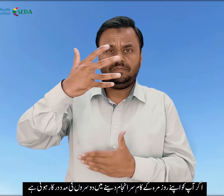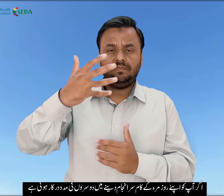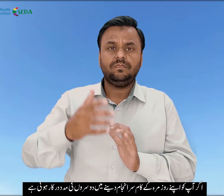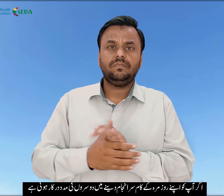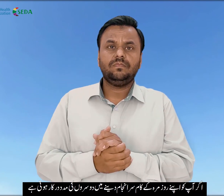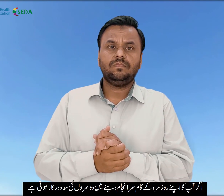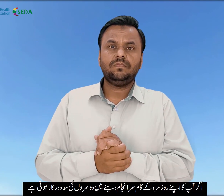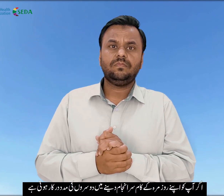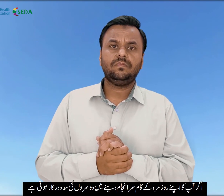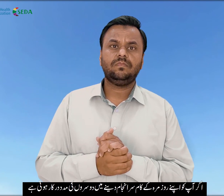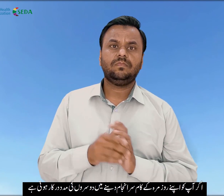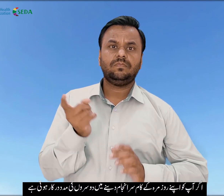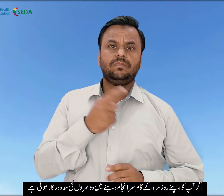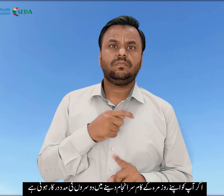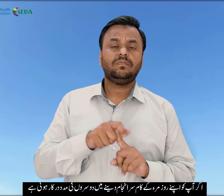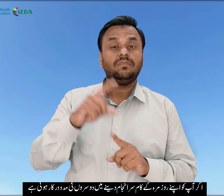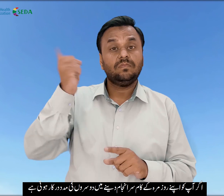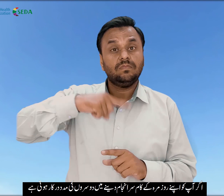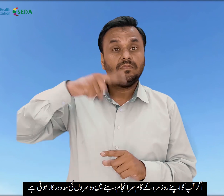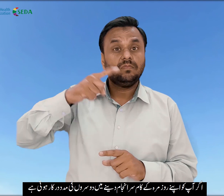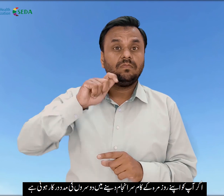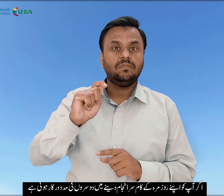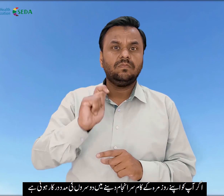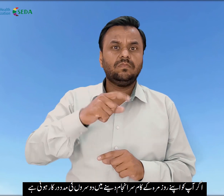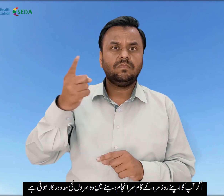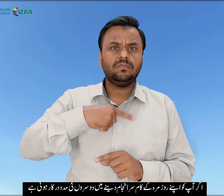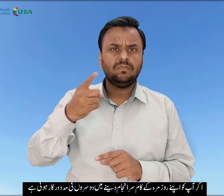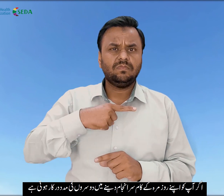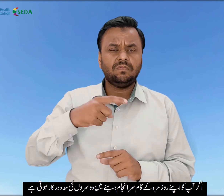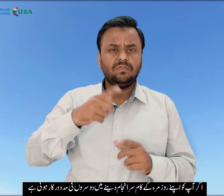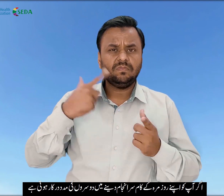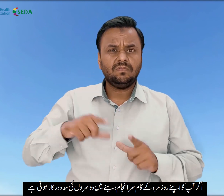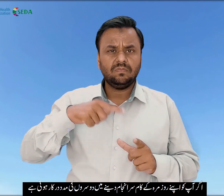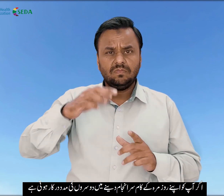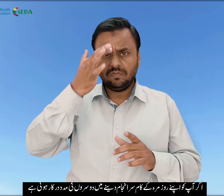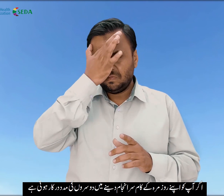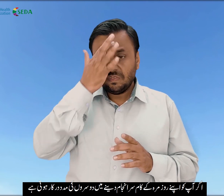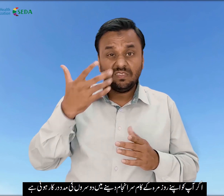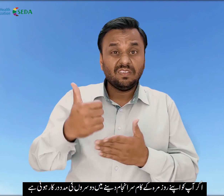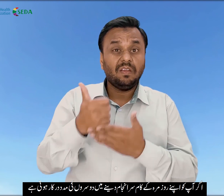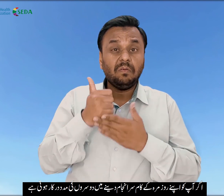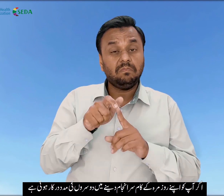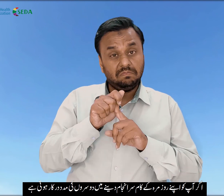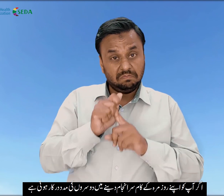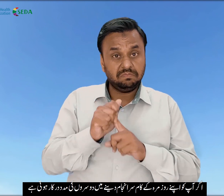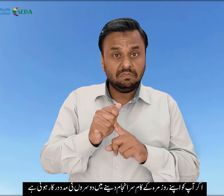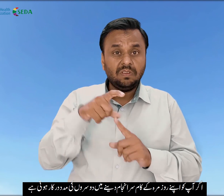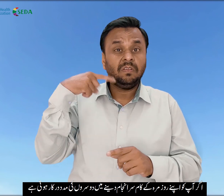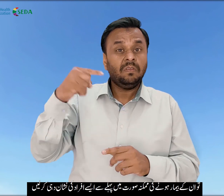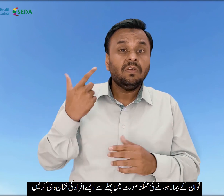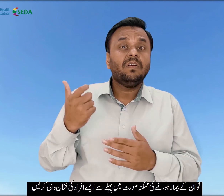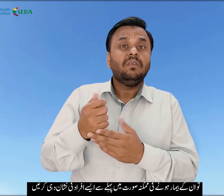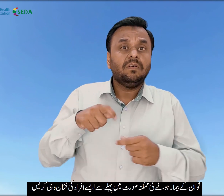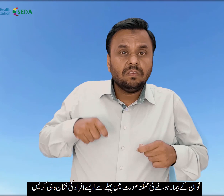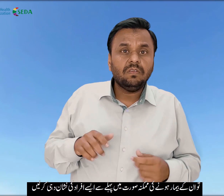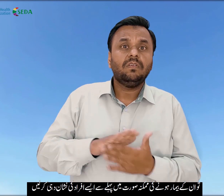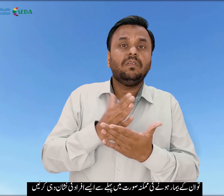کو اپنے روزمرہ کے کام سر انجام دینے میں دوسروں کی مدد درکار ہوتی ہے تو ان کے بیمار ہونے